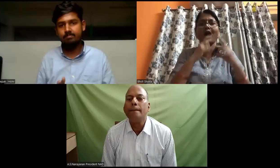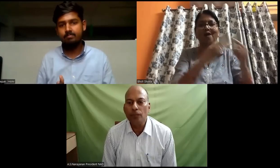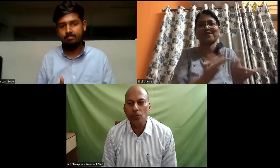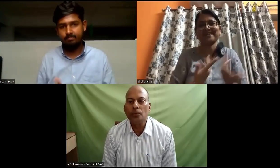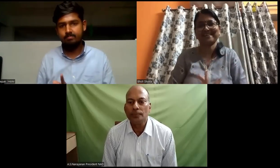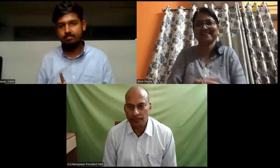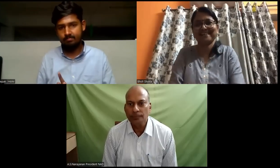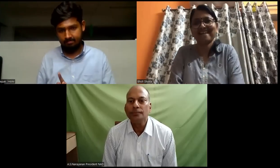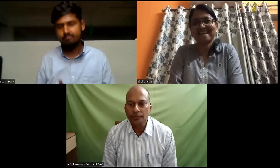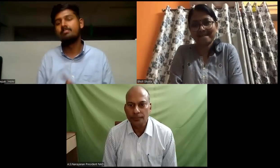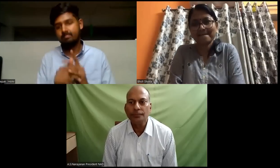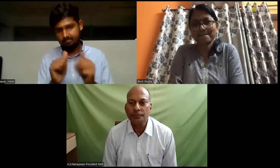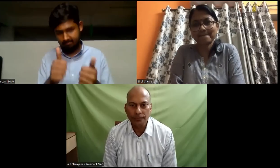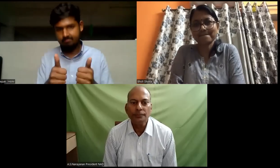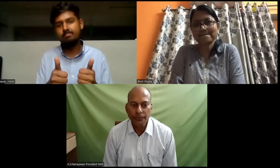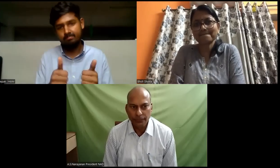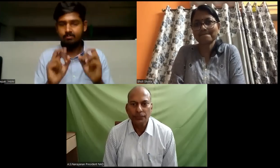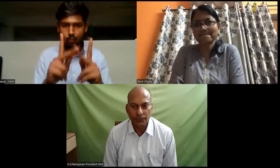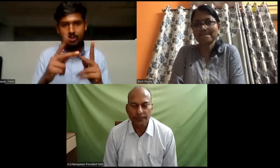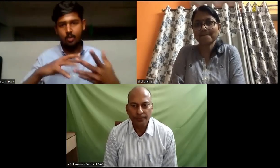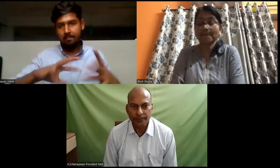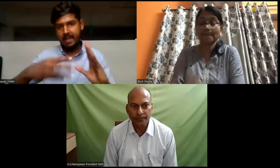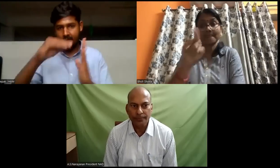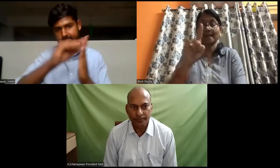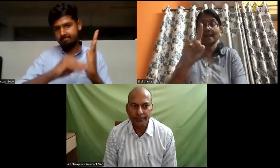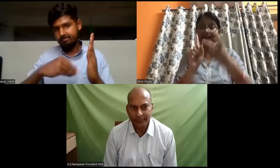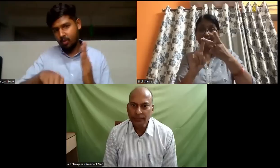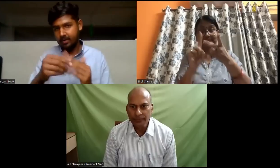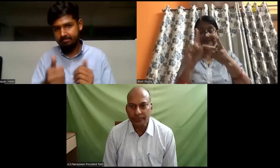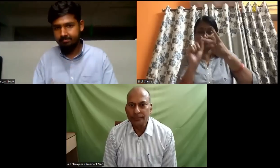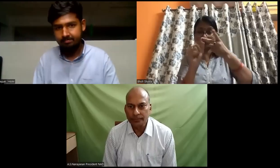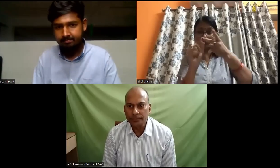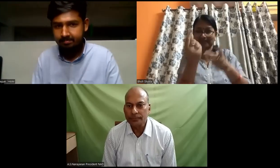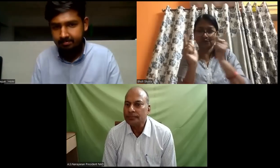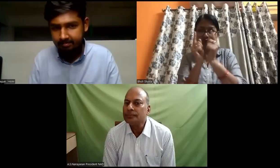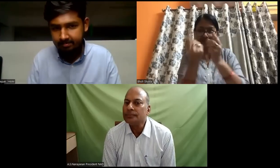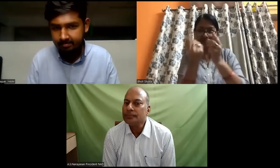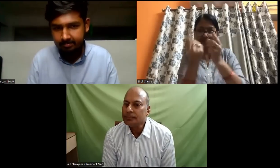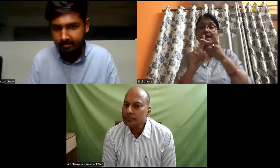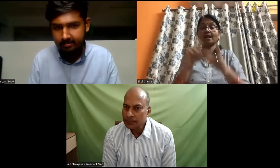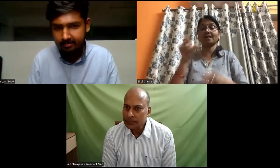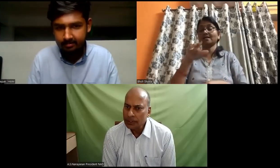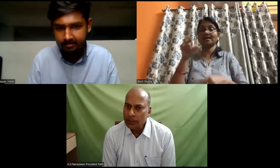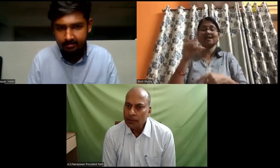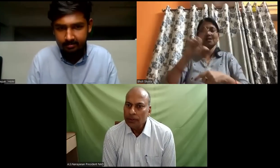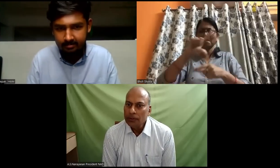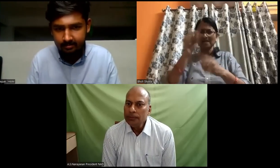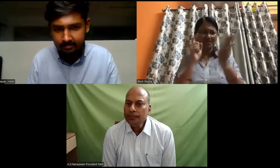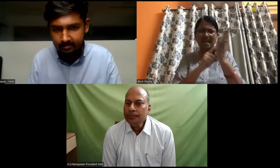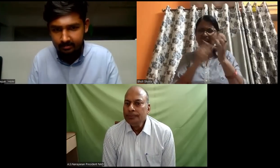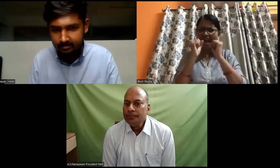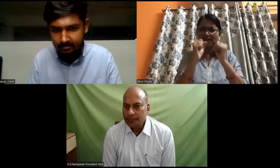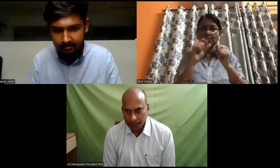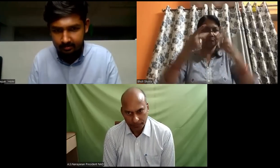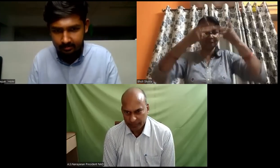यार ऐसे लेना तो फजूल है फिर वो बेचारी मर जाएगी सही हम अभी जाते हैं चलो तो अभी तो वापस जा रहे हैं